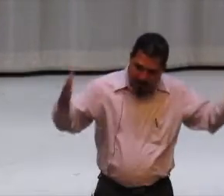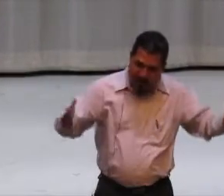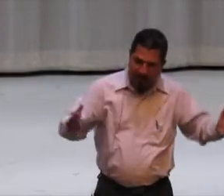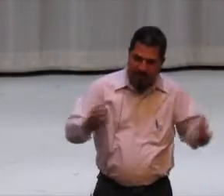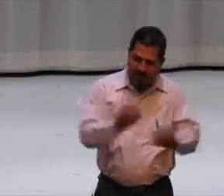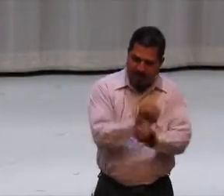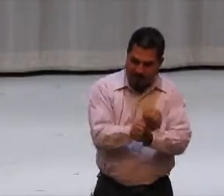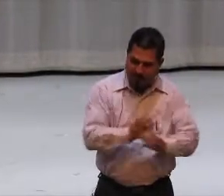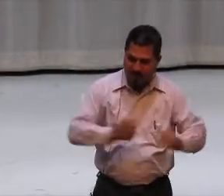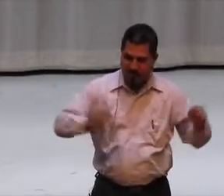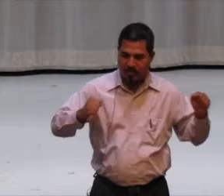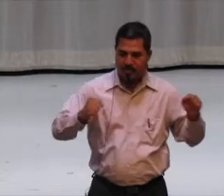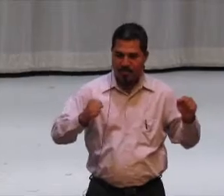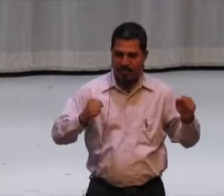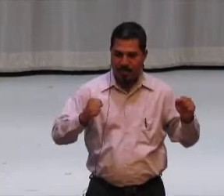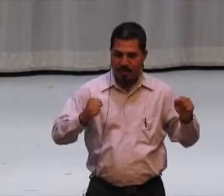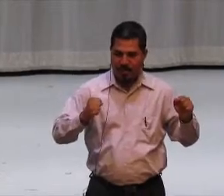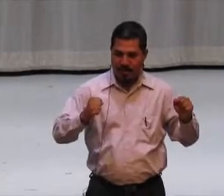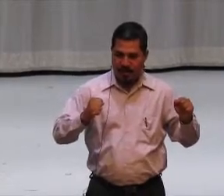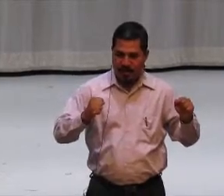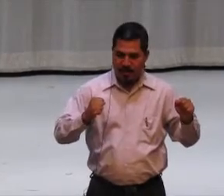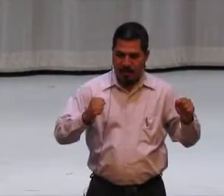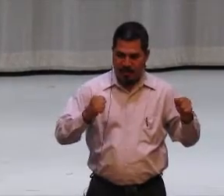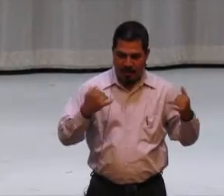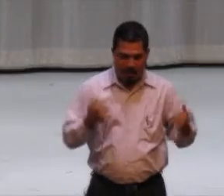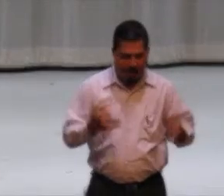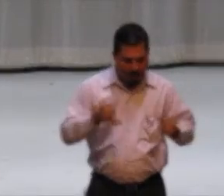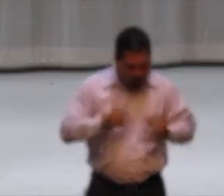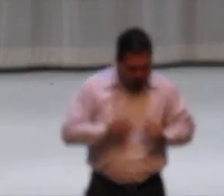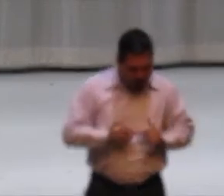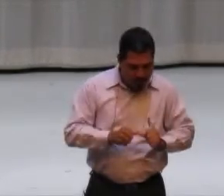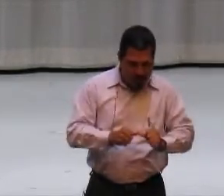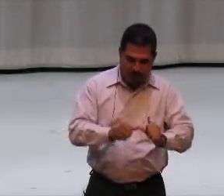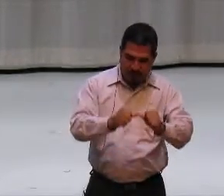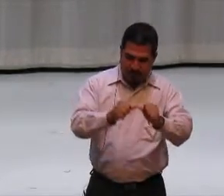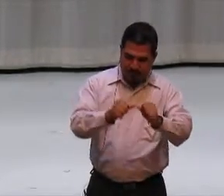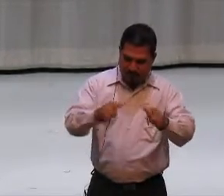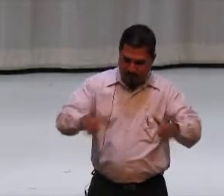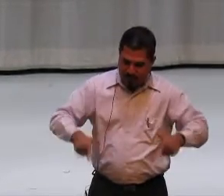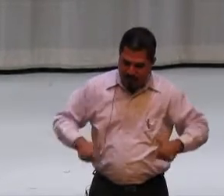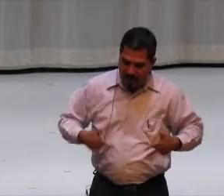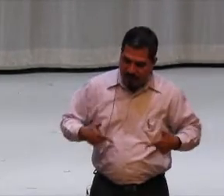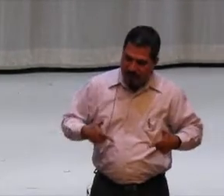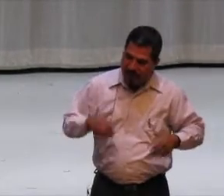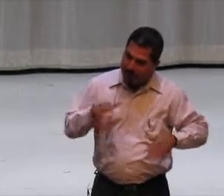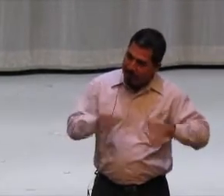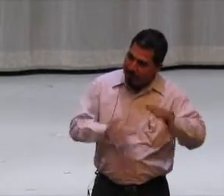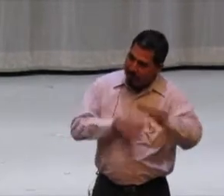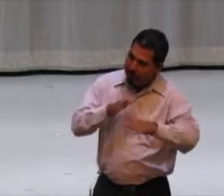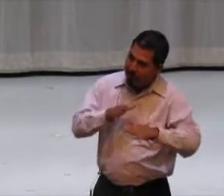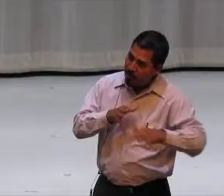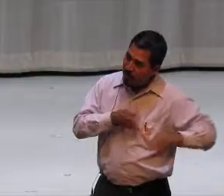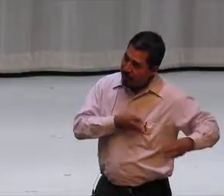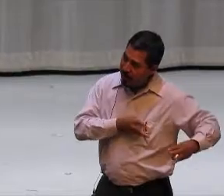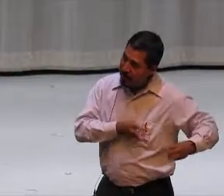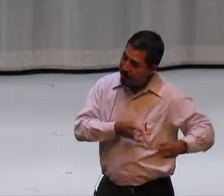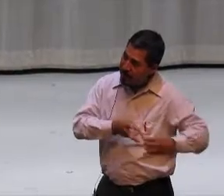grande de la salvación, y ahora continuamos en la vida caminando en